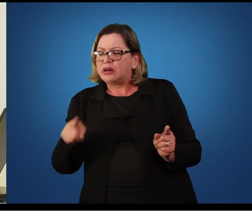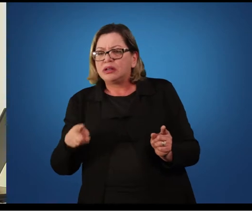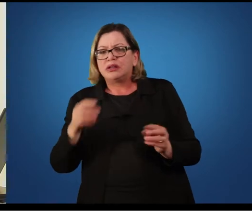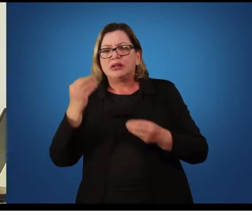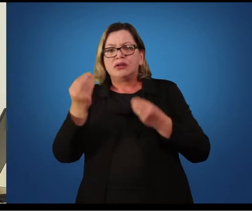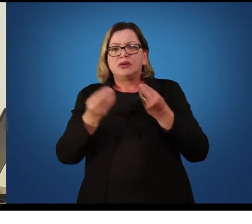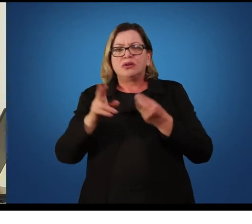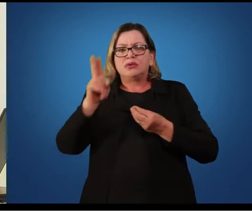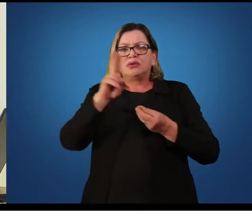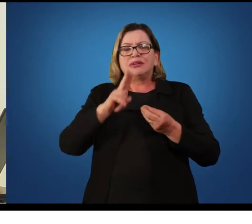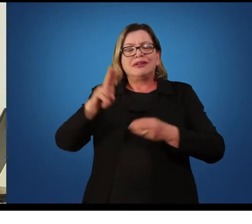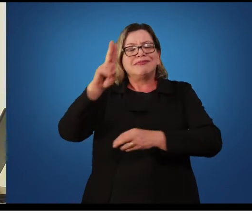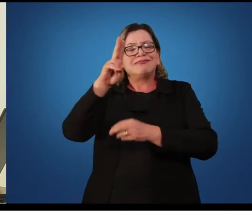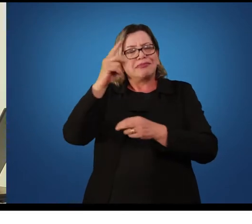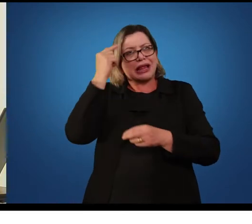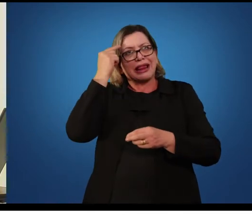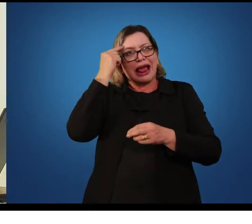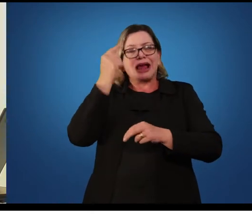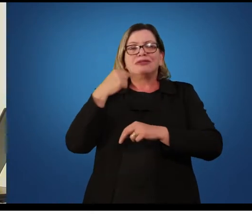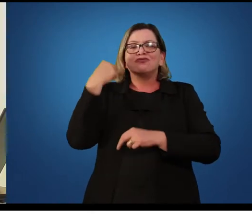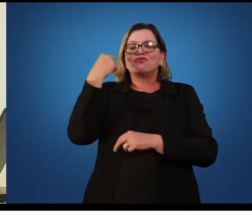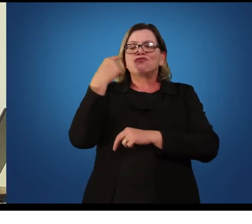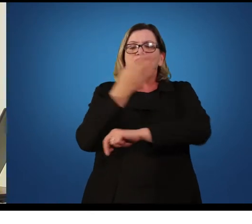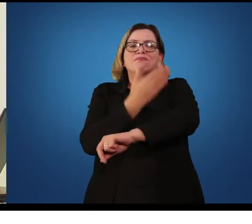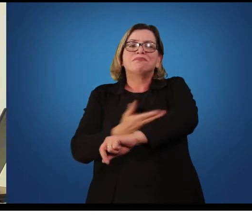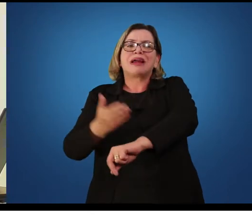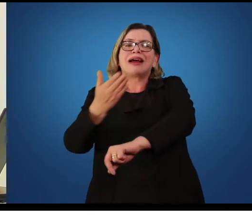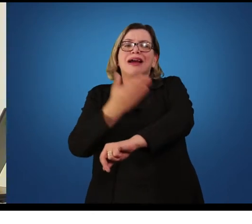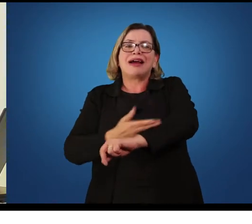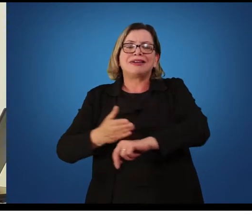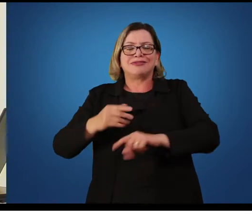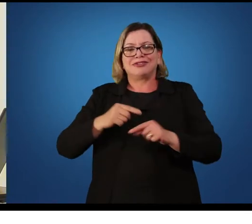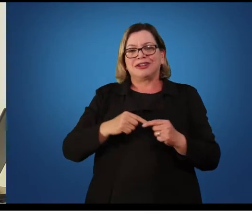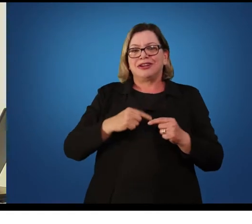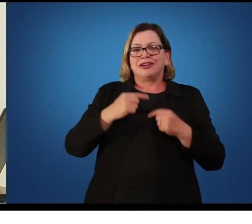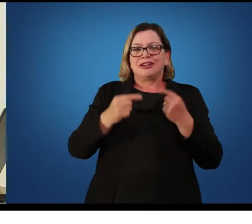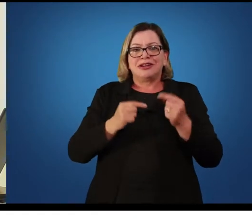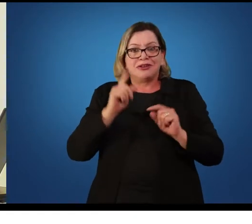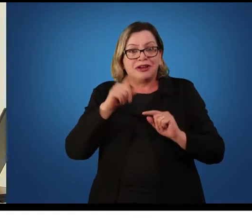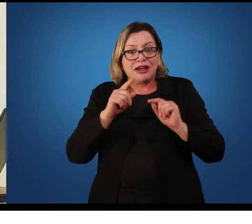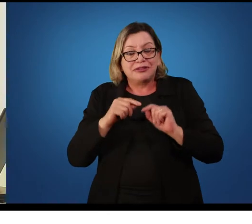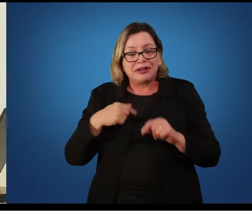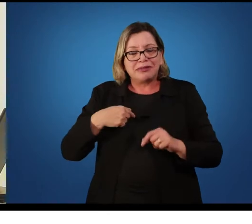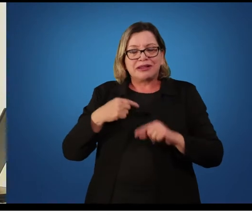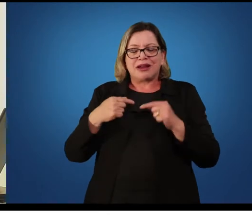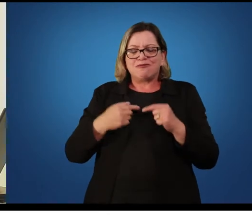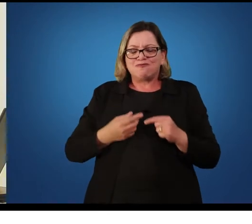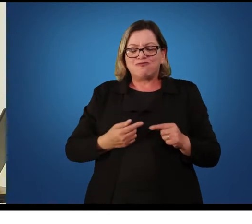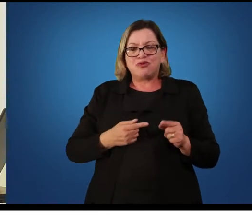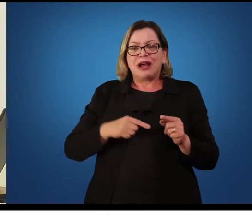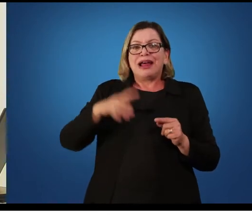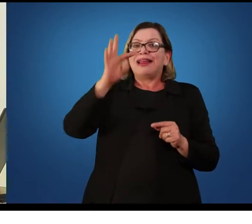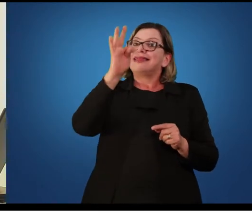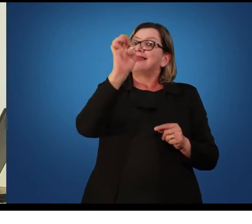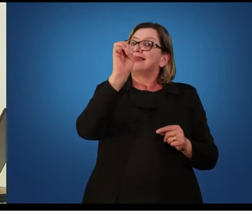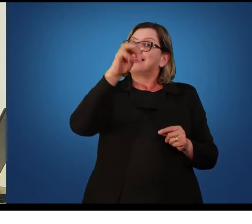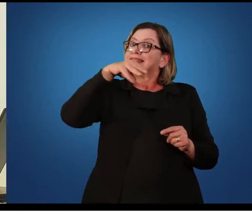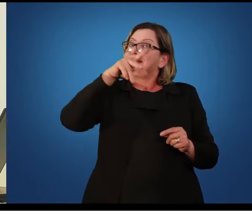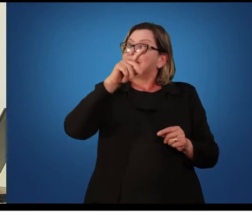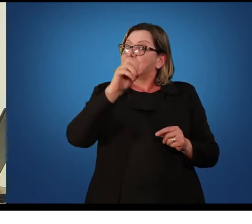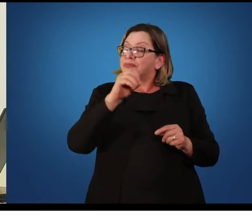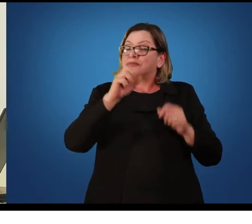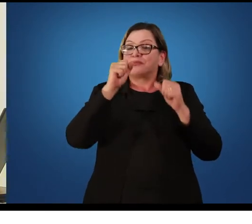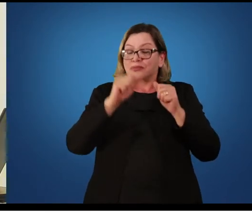Considerando o tempo de prática. Então, o tempo de prática é uma variável bem importante nesse processo. O que não quer dizer